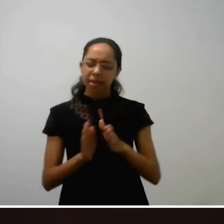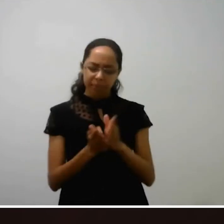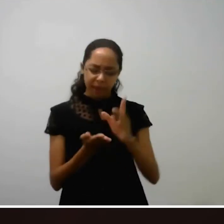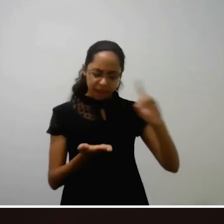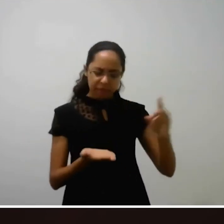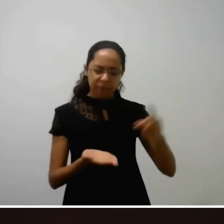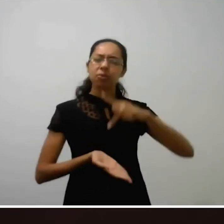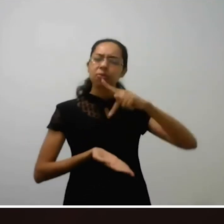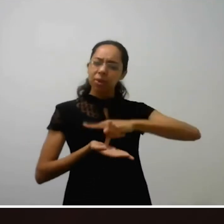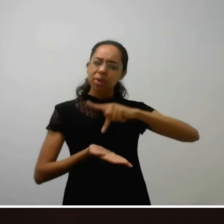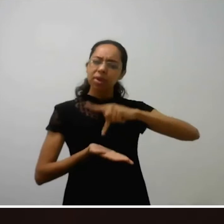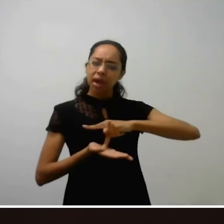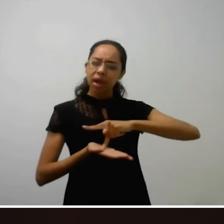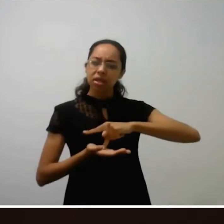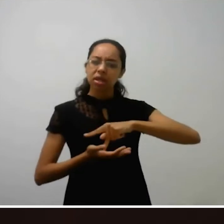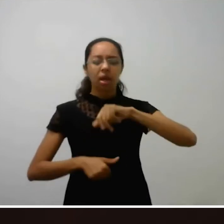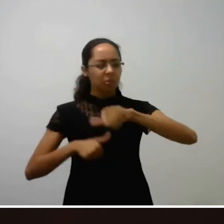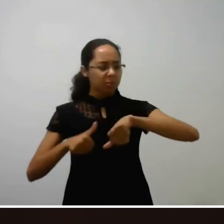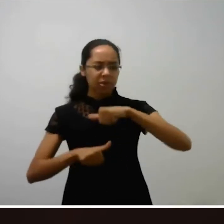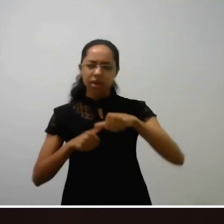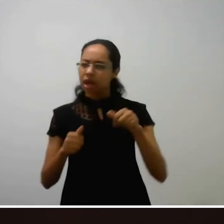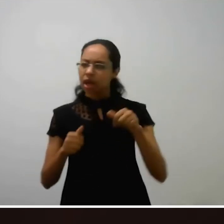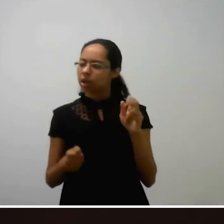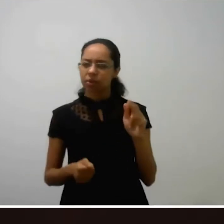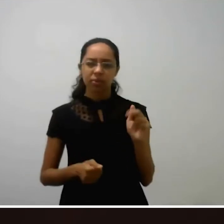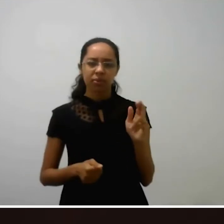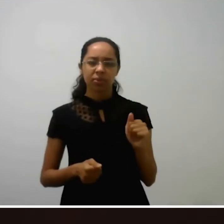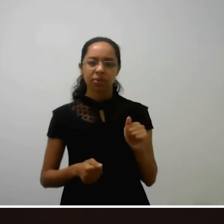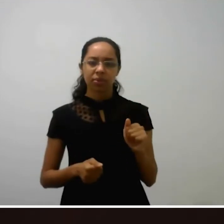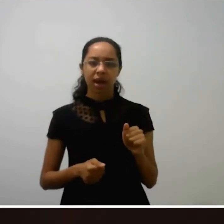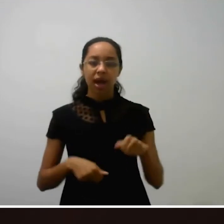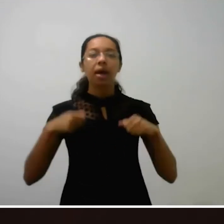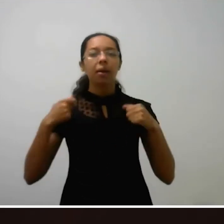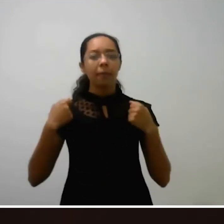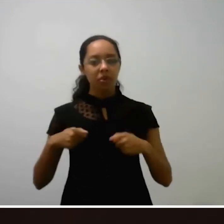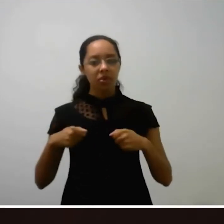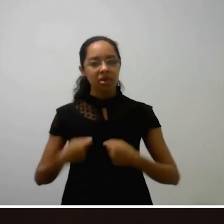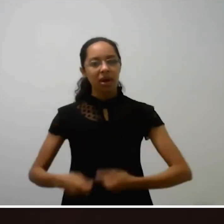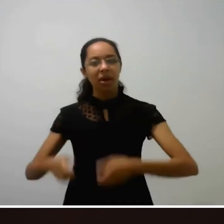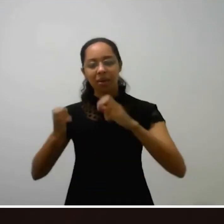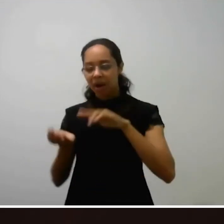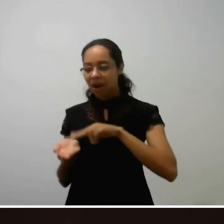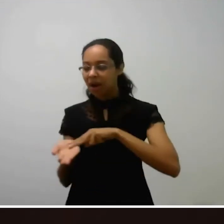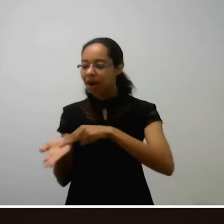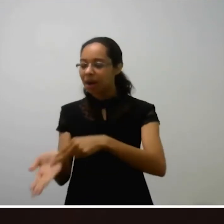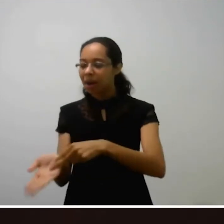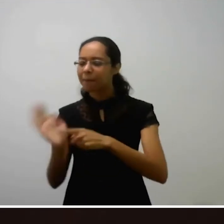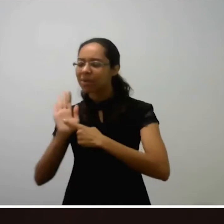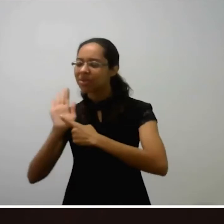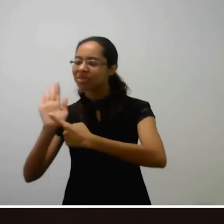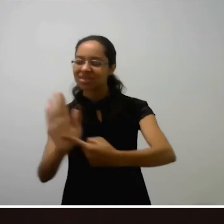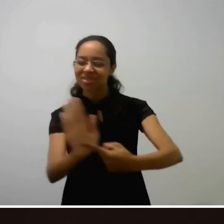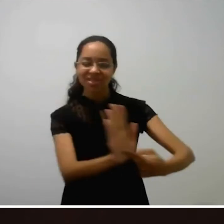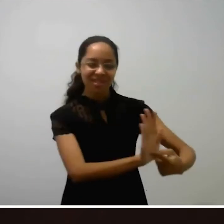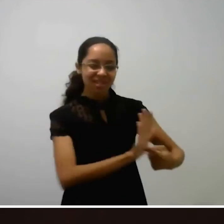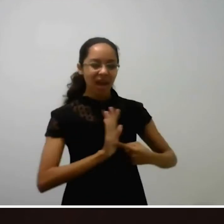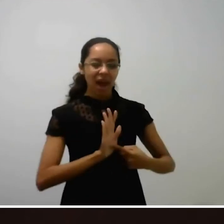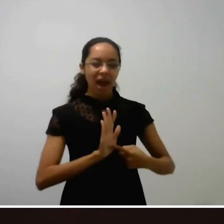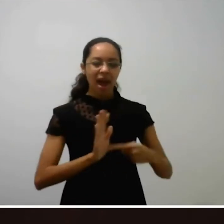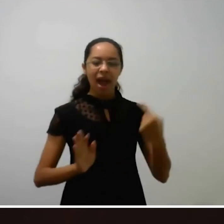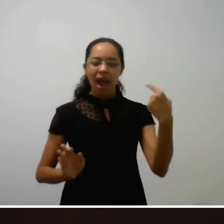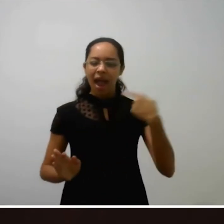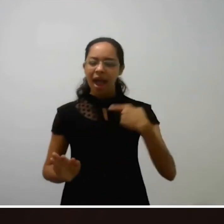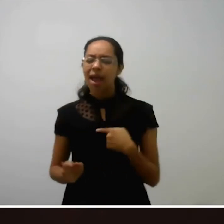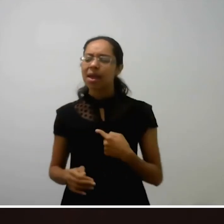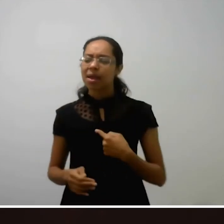de Deus. Pela primeira vez eles podiam mostrar, olha, isso aqui é a palavra de Deus. Eu não estou inventando nada.